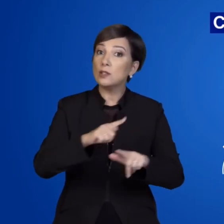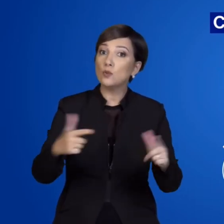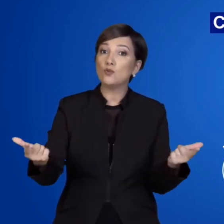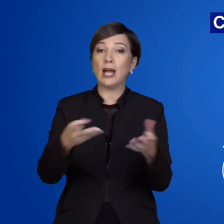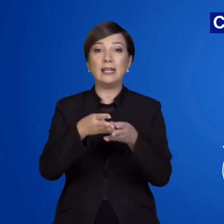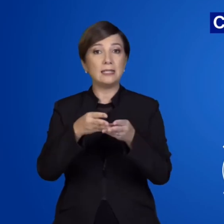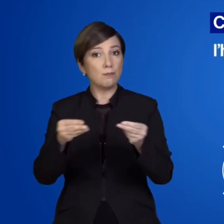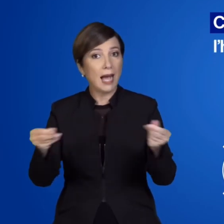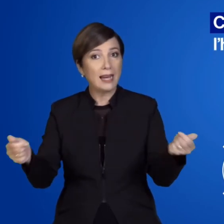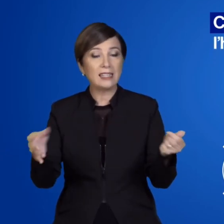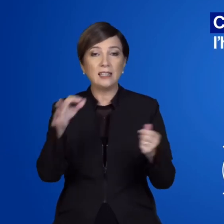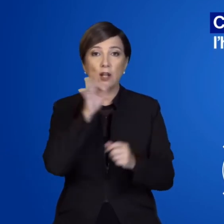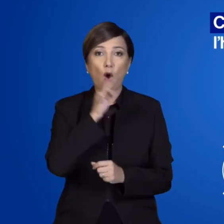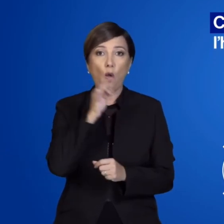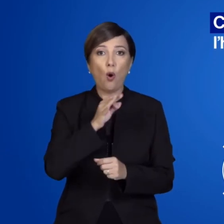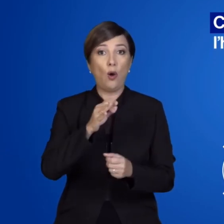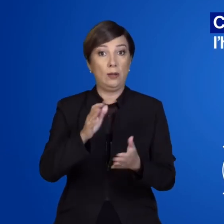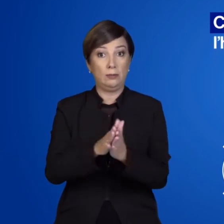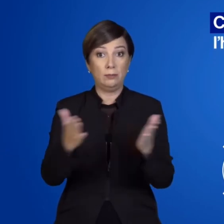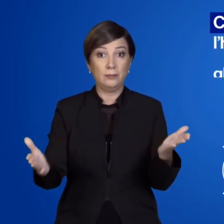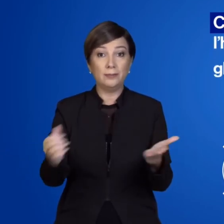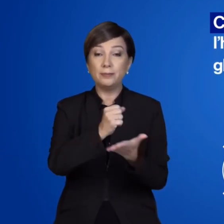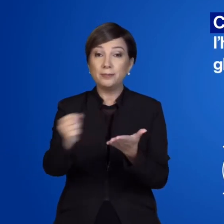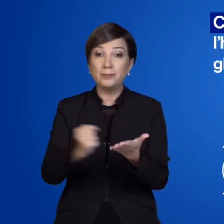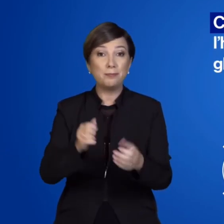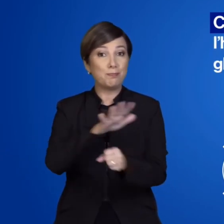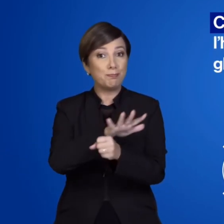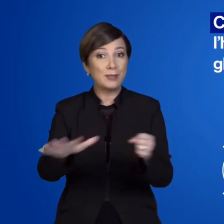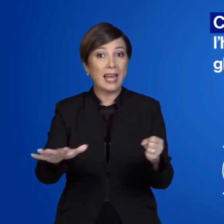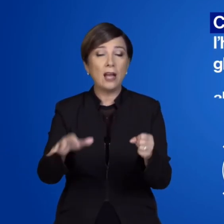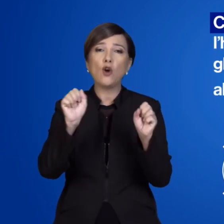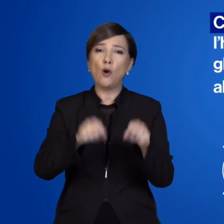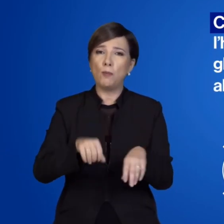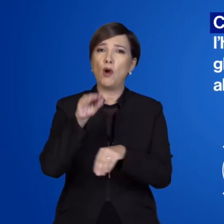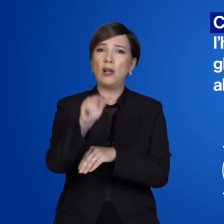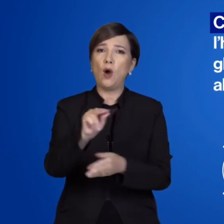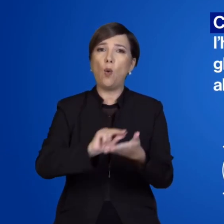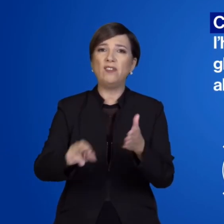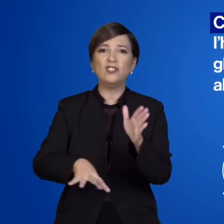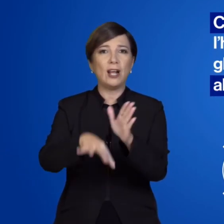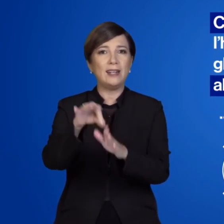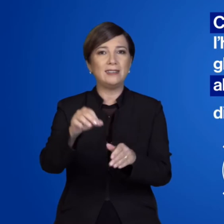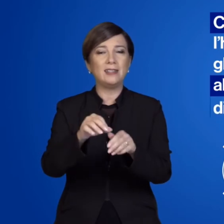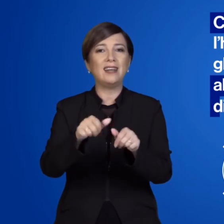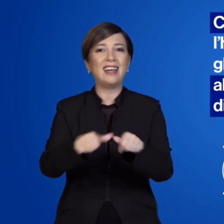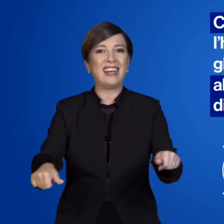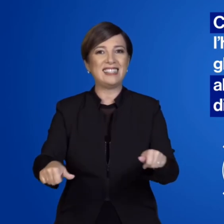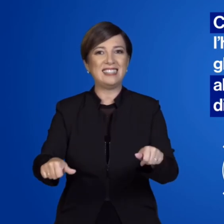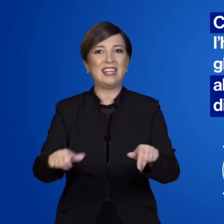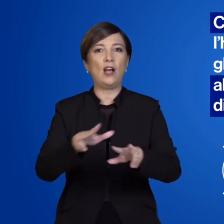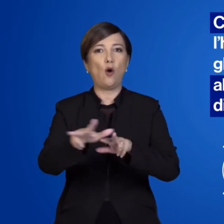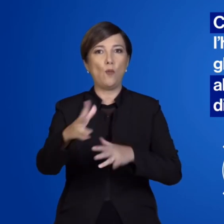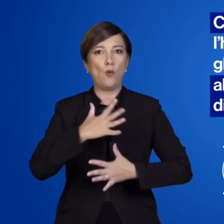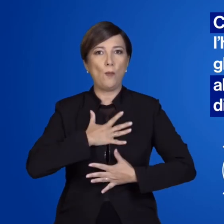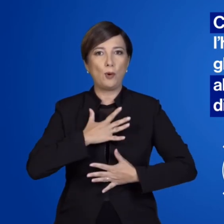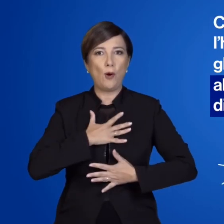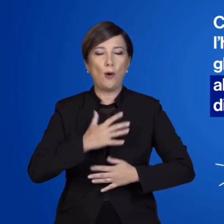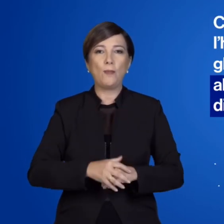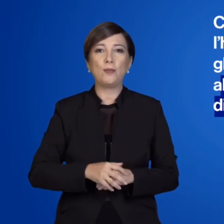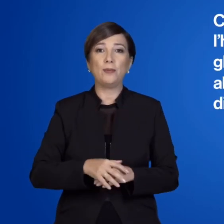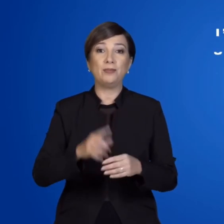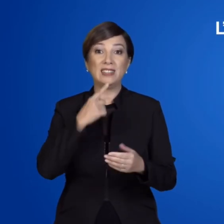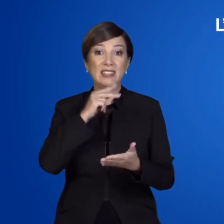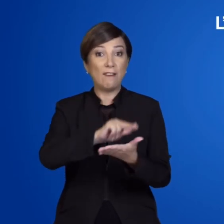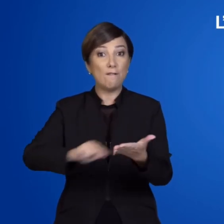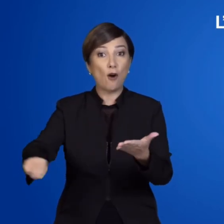l'ha smarrita oppure ha esaurito gli spazi disponibili può richiederla all'ufficio elettorale del comune di residenza.